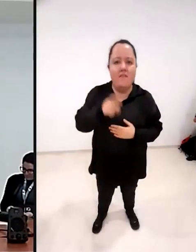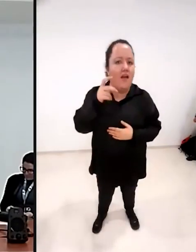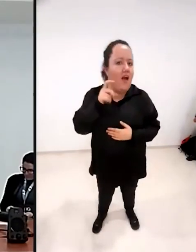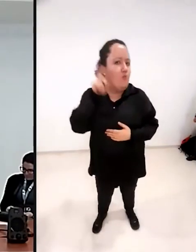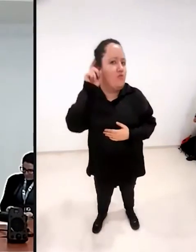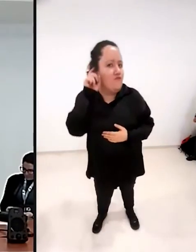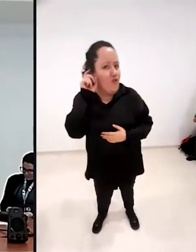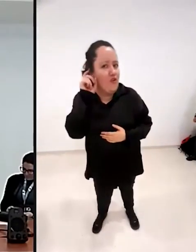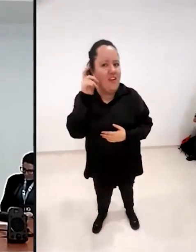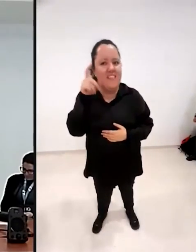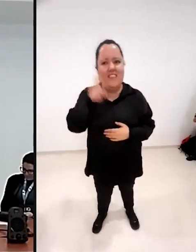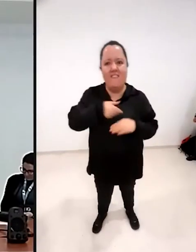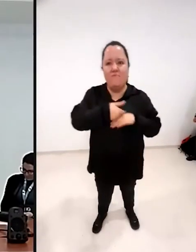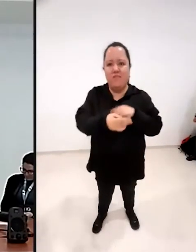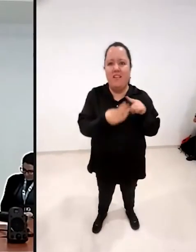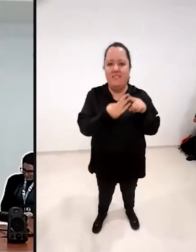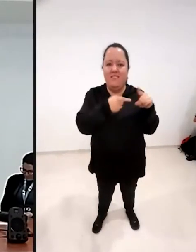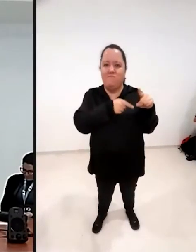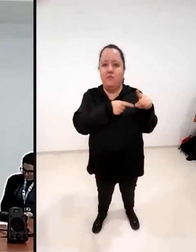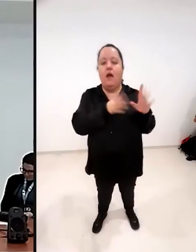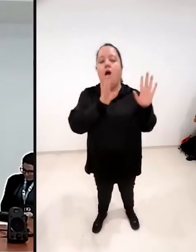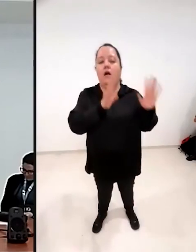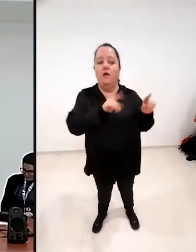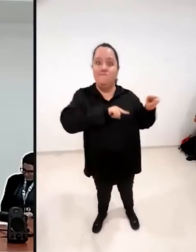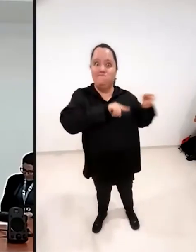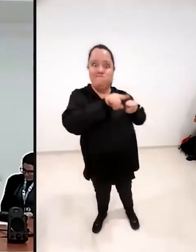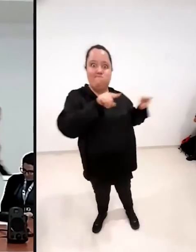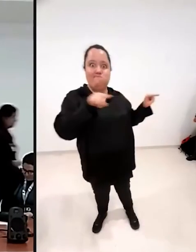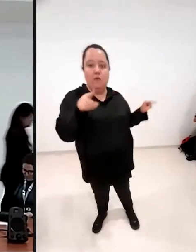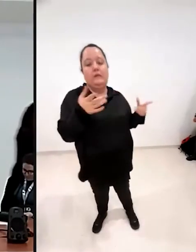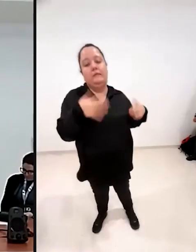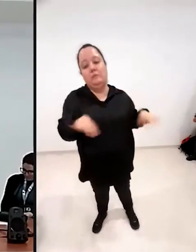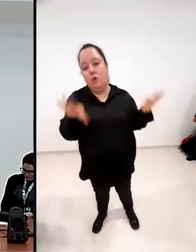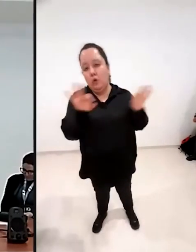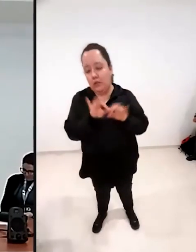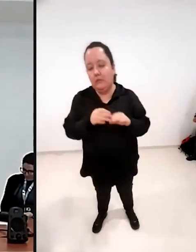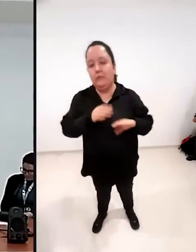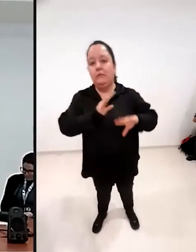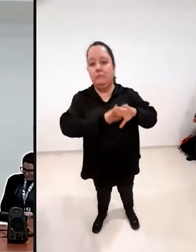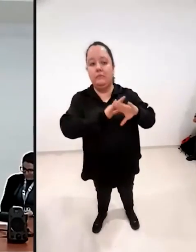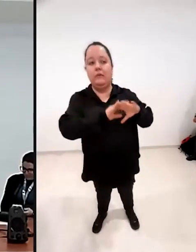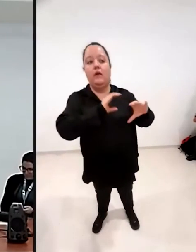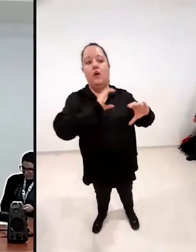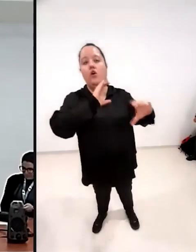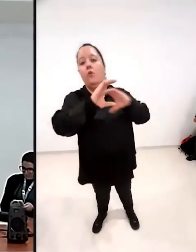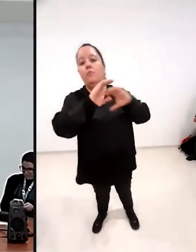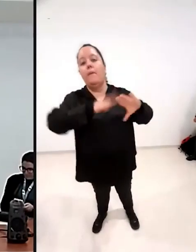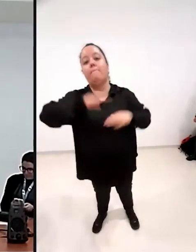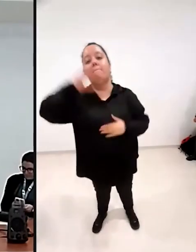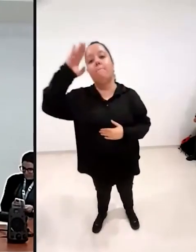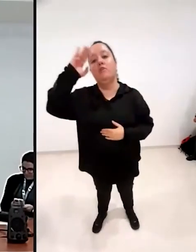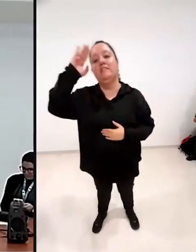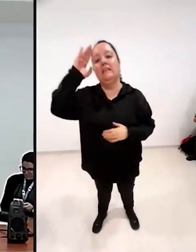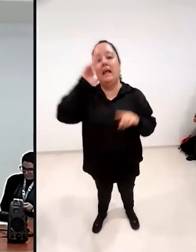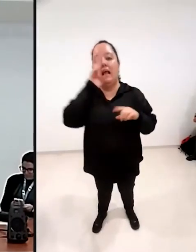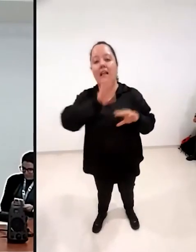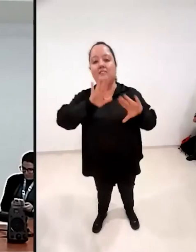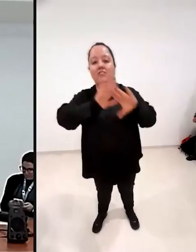equipo entonces hay casos de la policía nacional